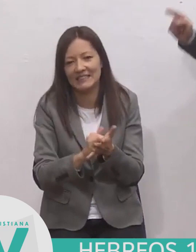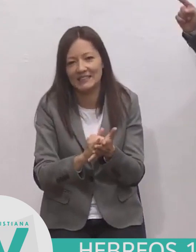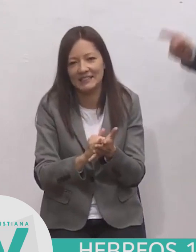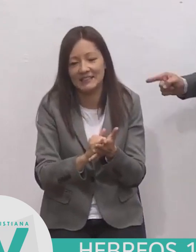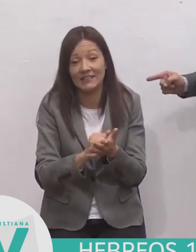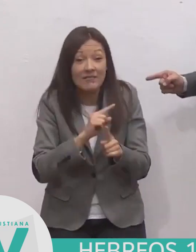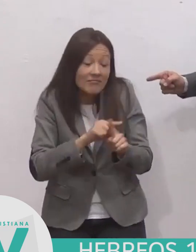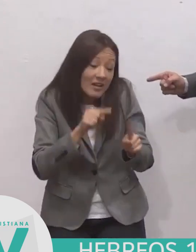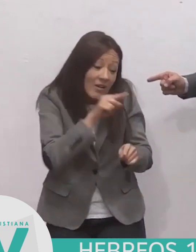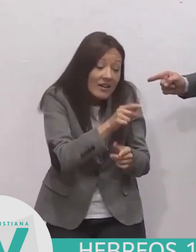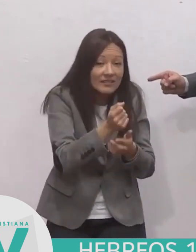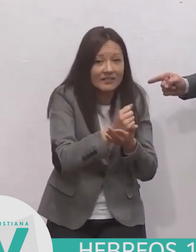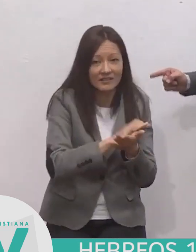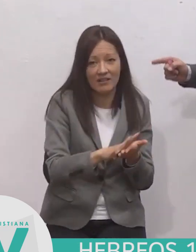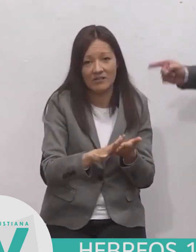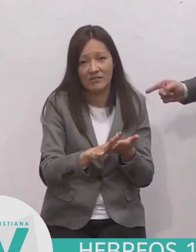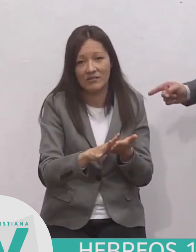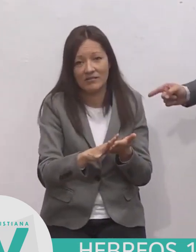pero es santo.